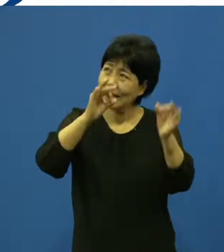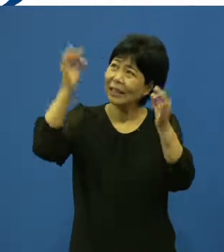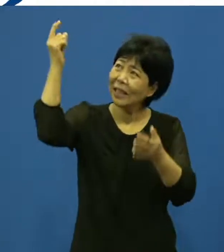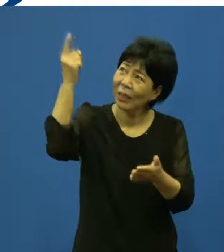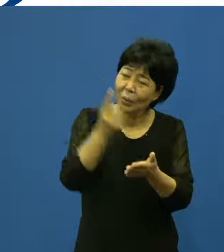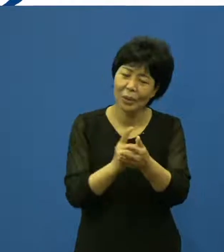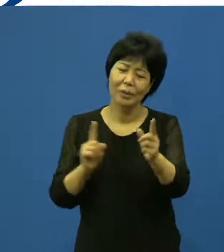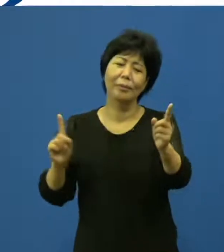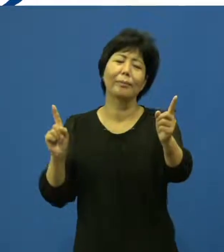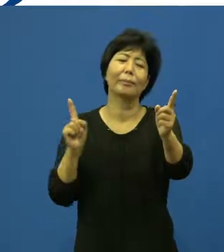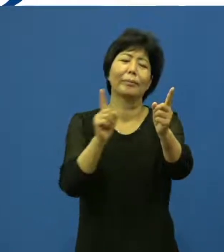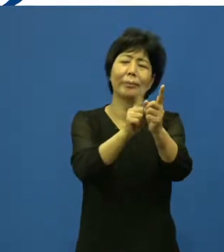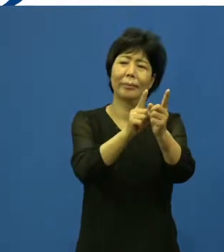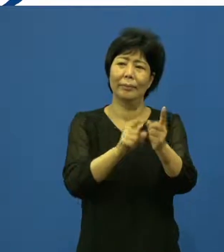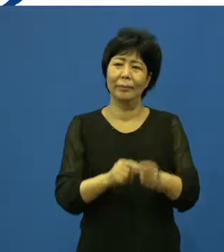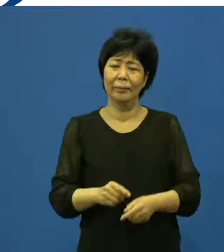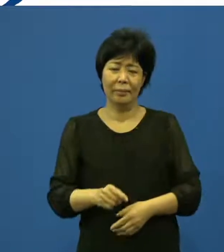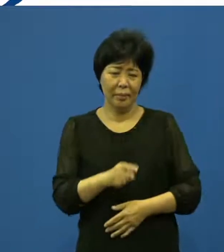너가 나를 사랑하느냐?